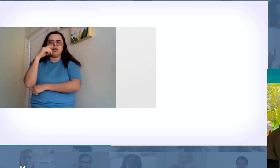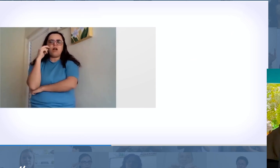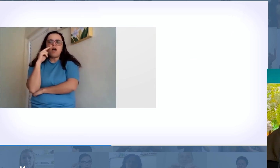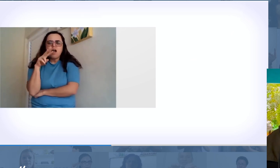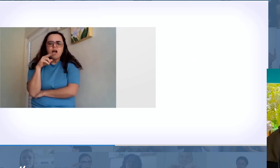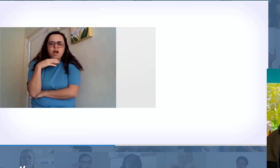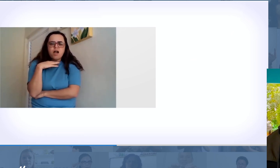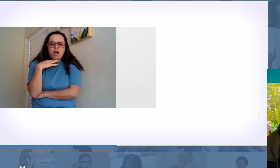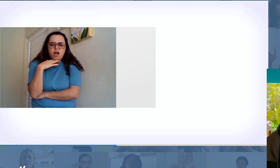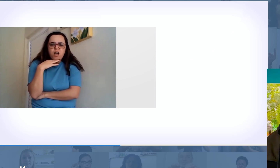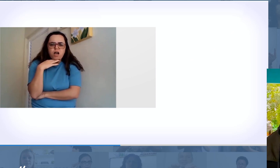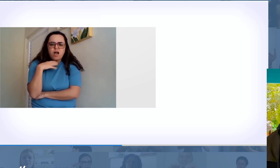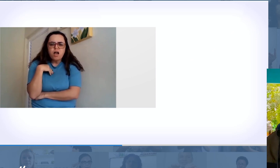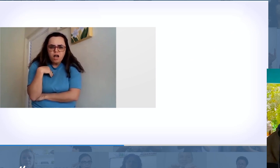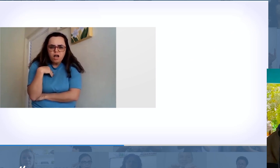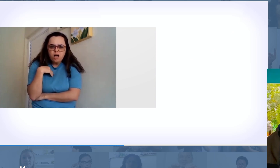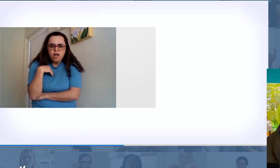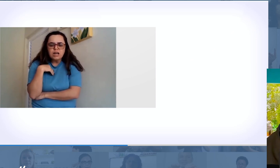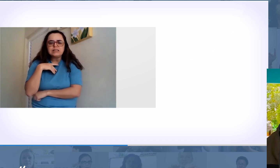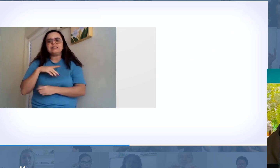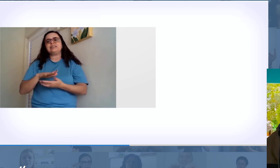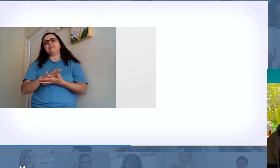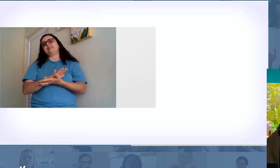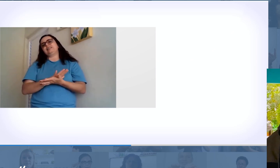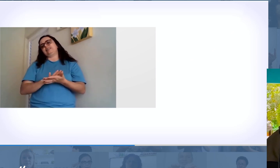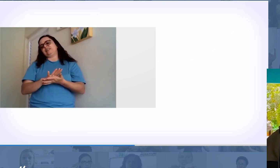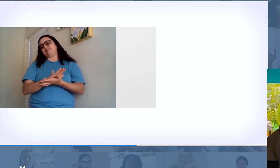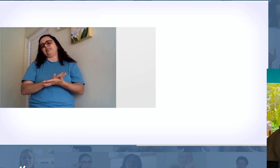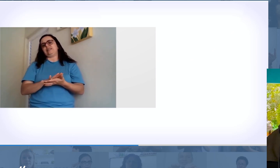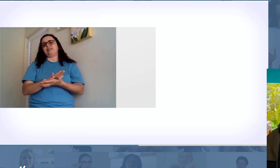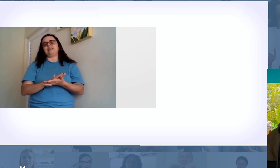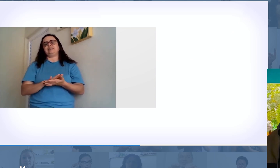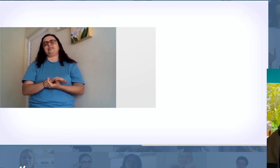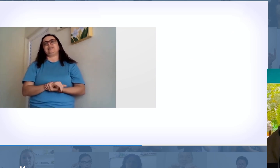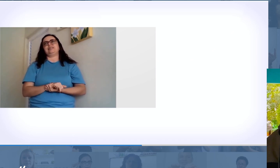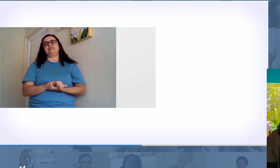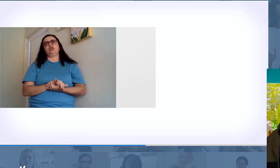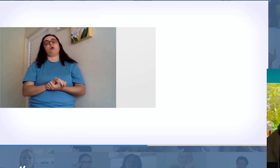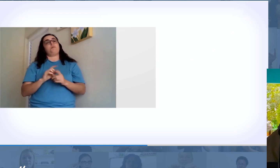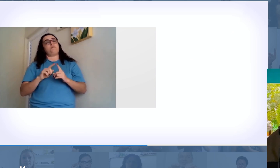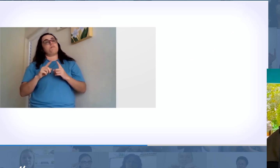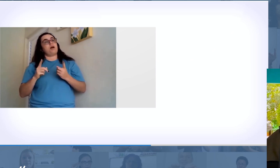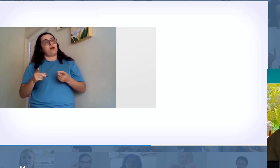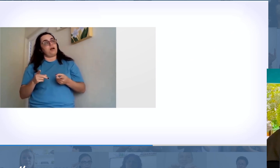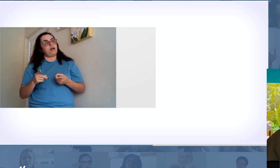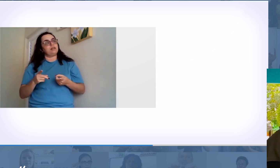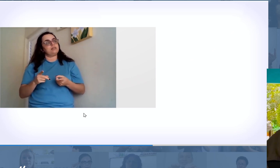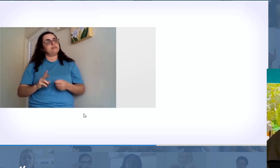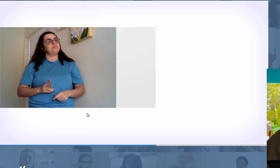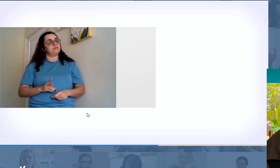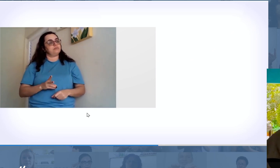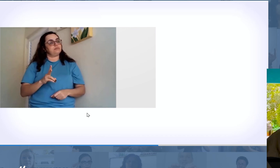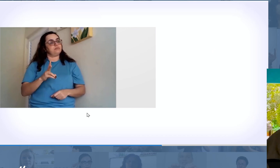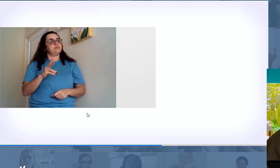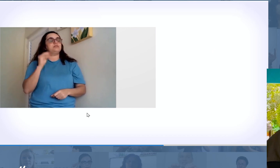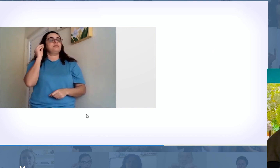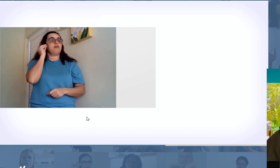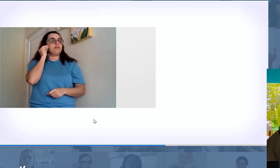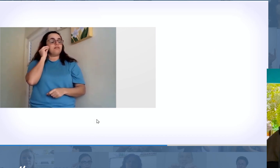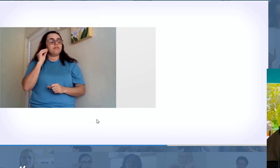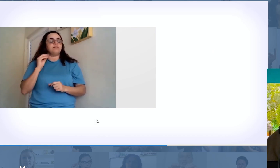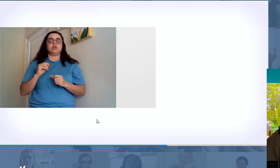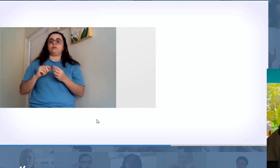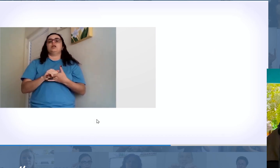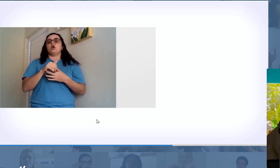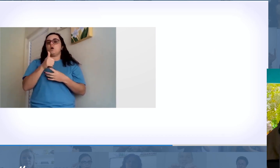sonhava ensinar para crianças surdas, porque ela é psicopedagoga, e ela queria trabalhar com crianças surdas. E agora,